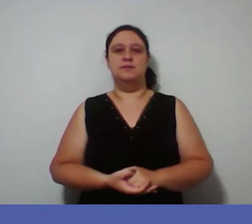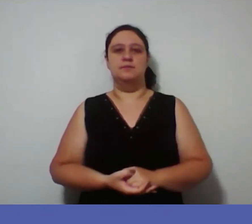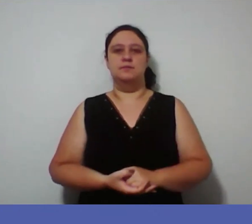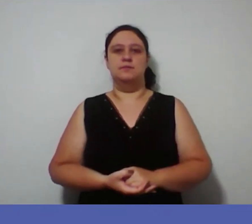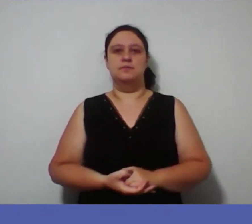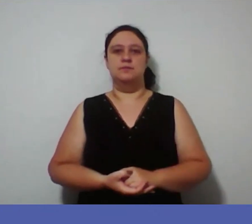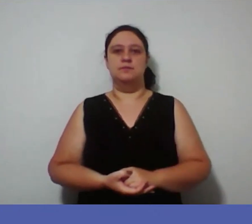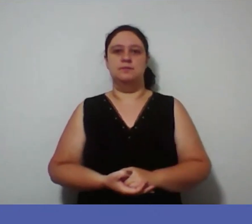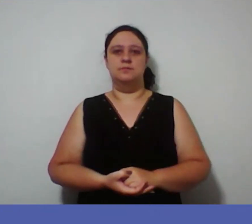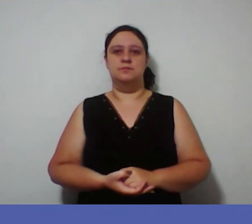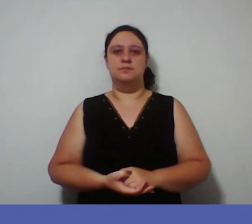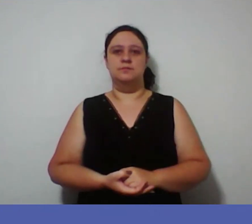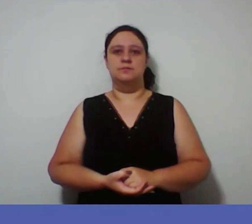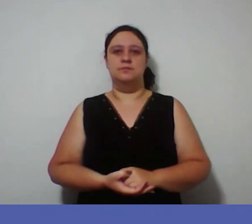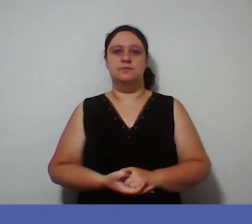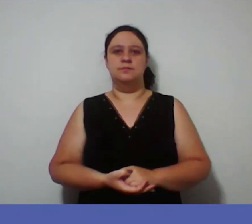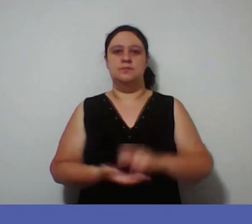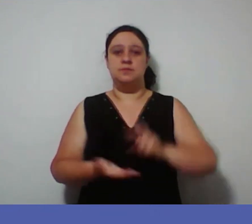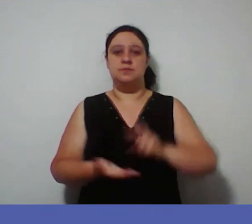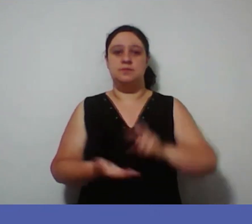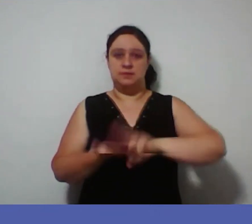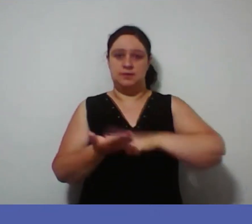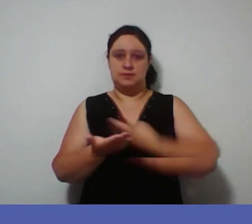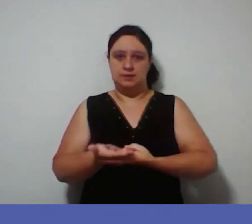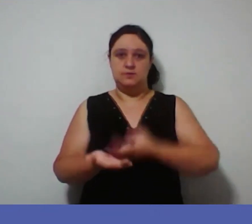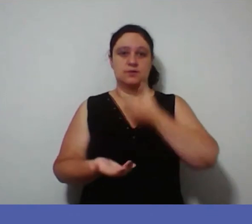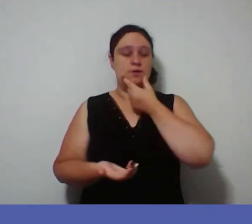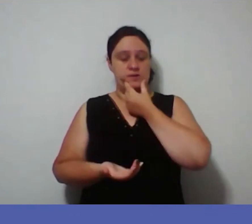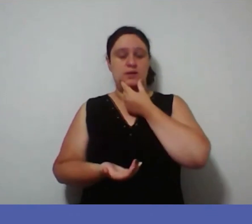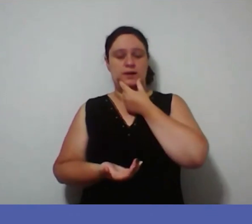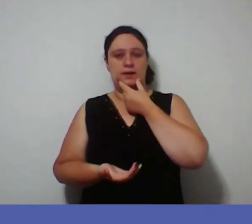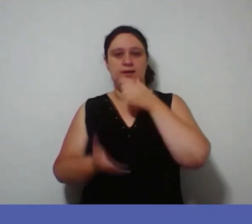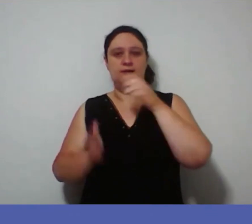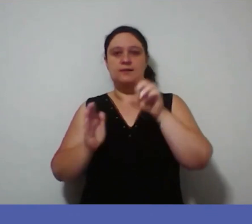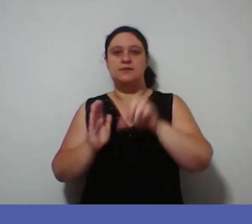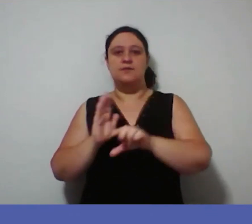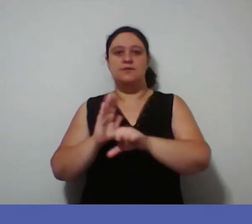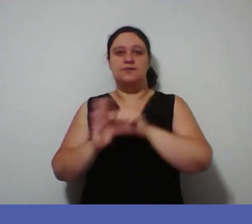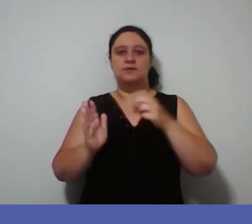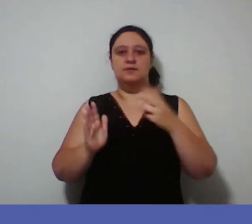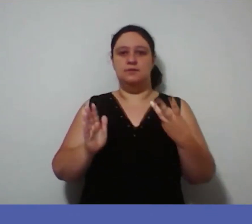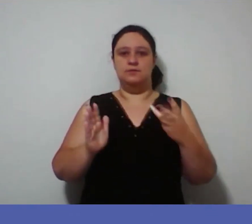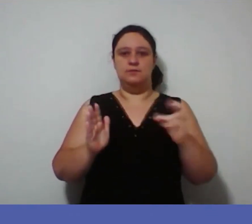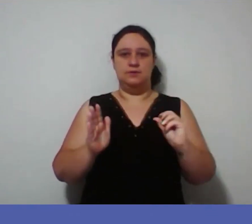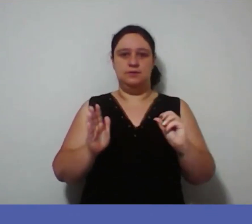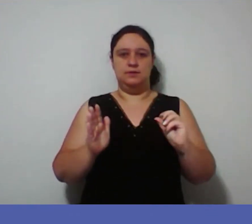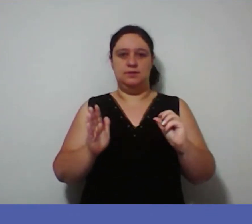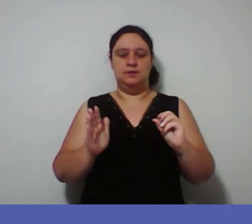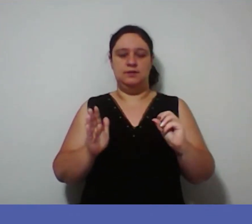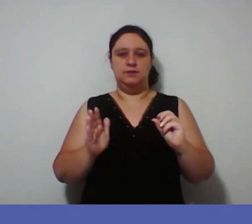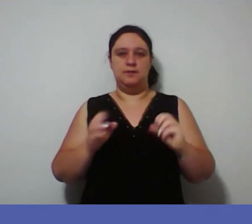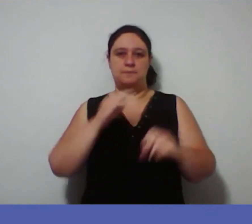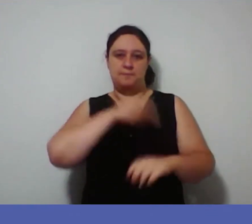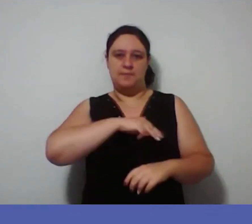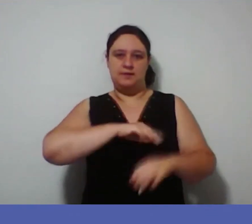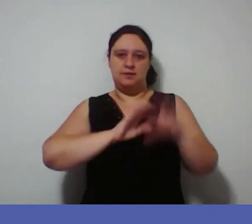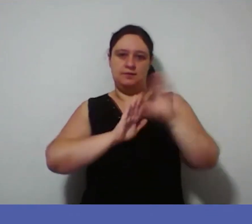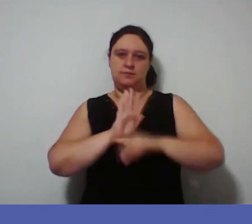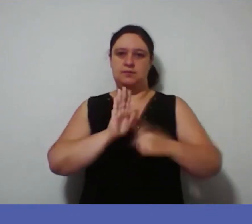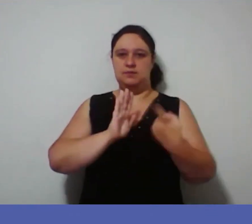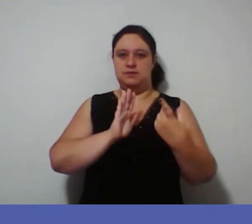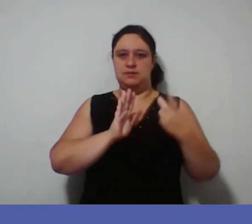King James atualizada, no versículo 30 de Mateus 19, diz assim: